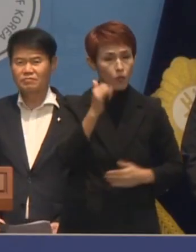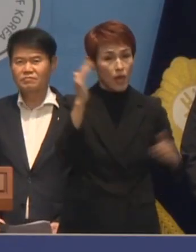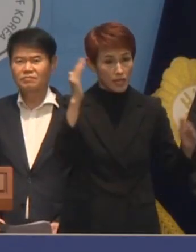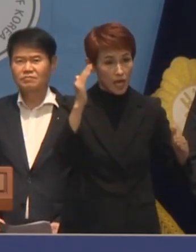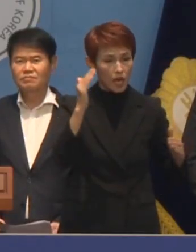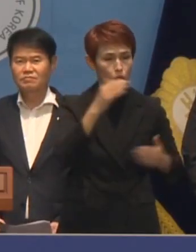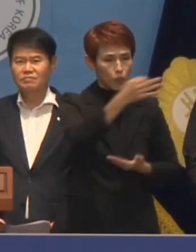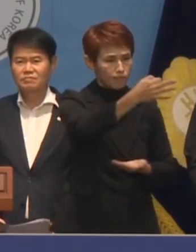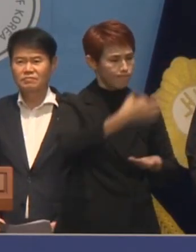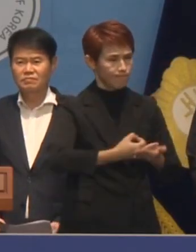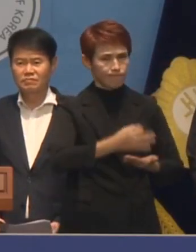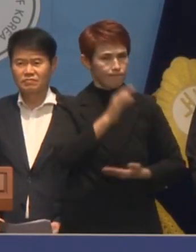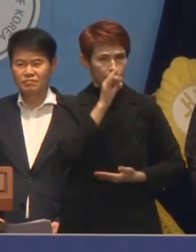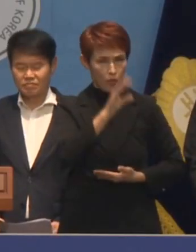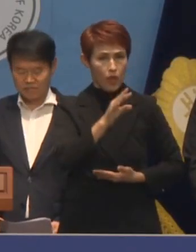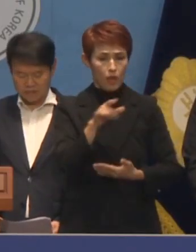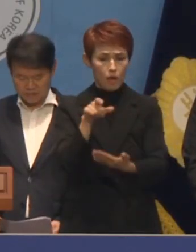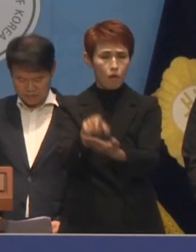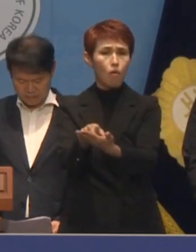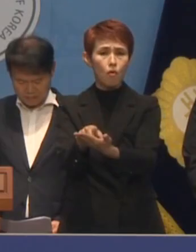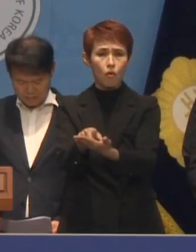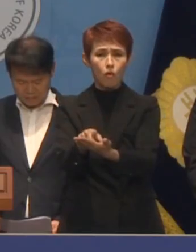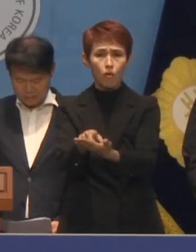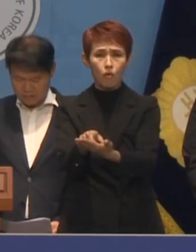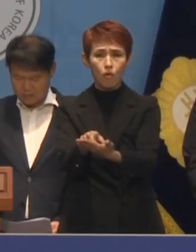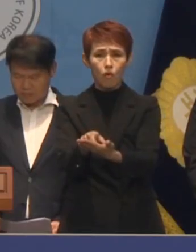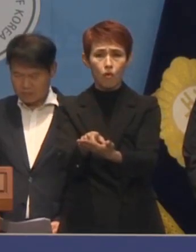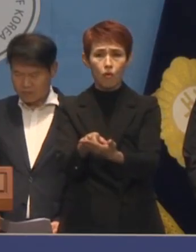받을 수 없다고 또한 명시하였습니다.